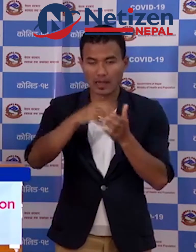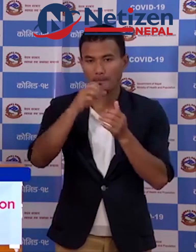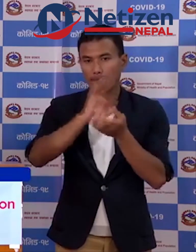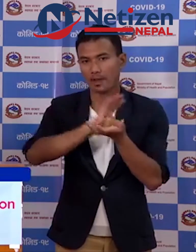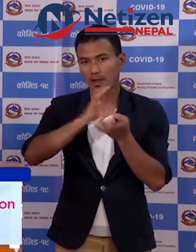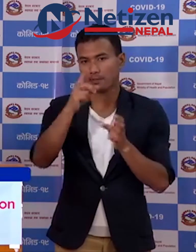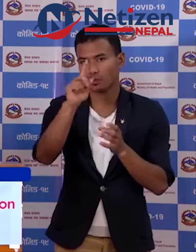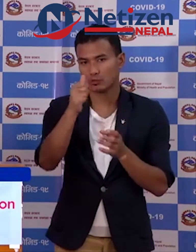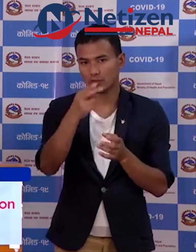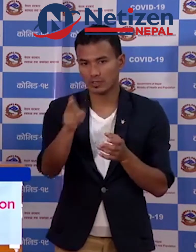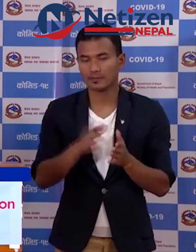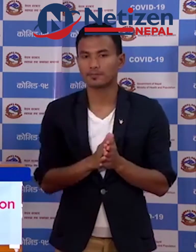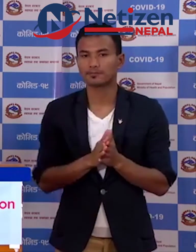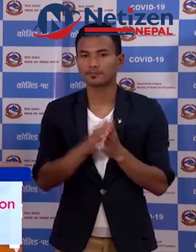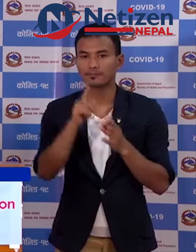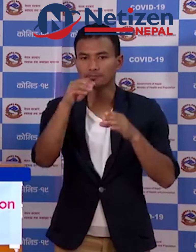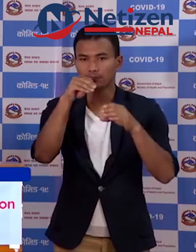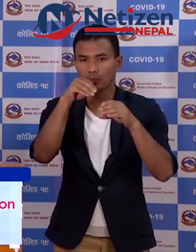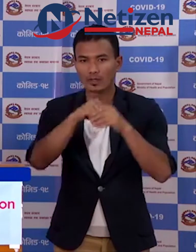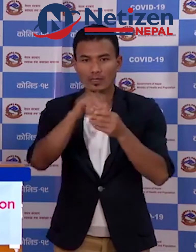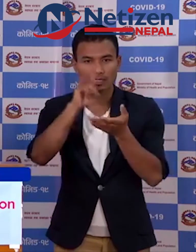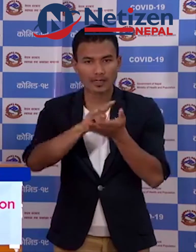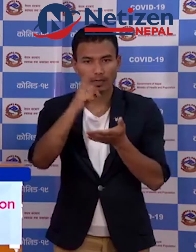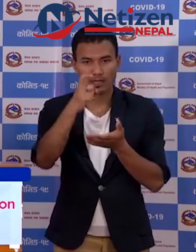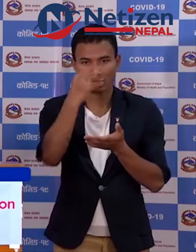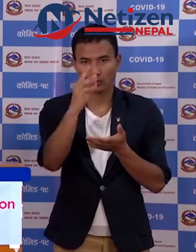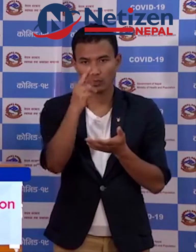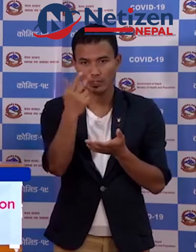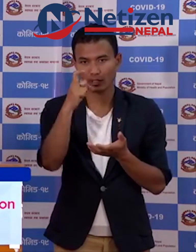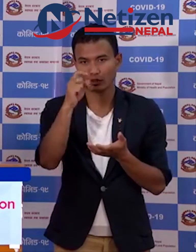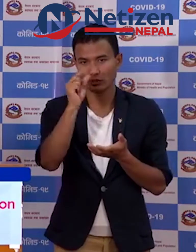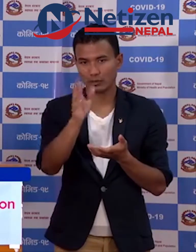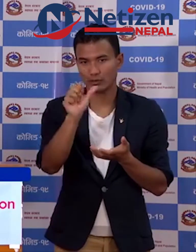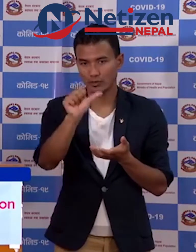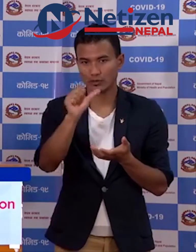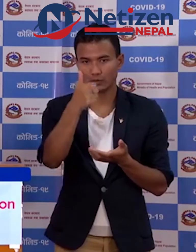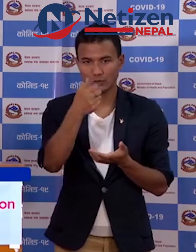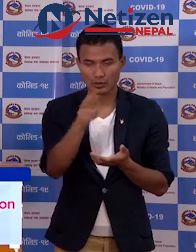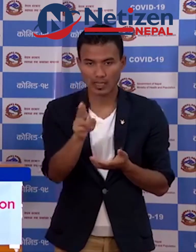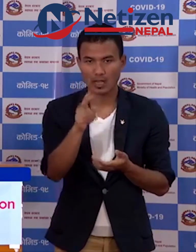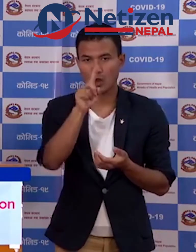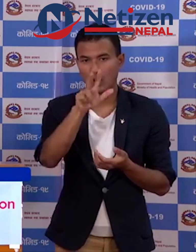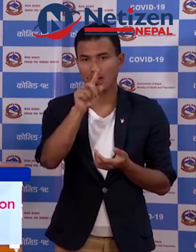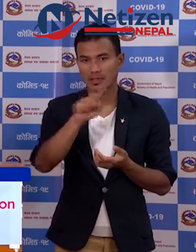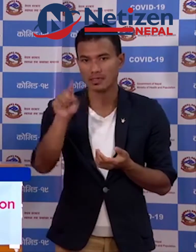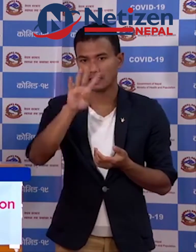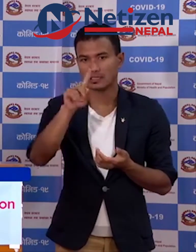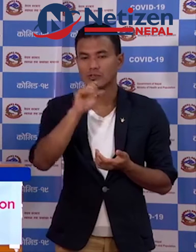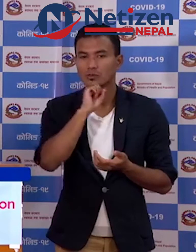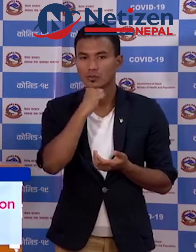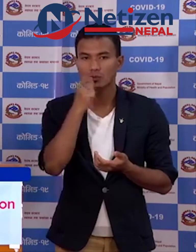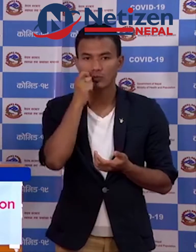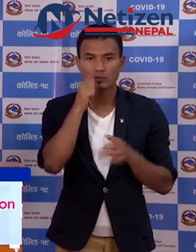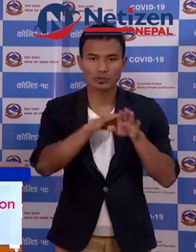जम्मा 16 जना, त्यसमध्ये झापा गौरीगंज गाउँपालिकाको जम्मा 6 जना 18-41